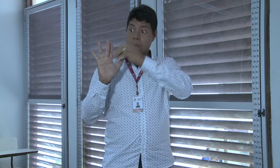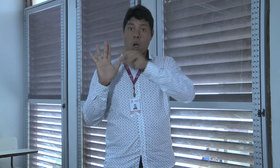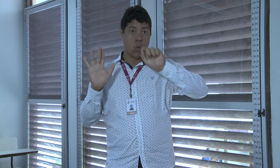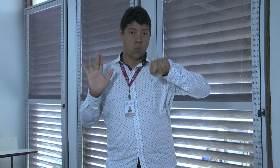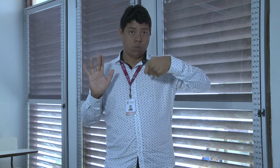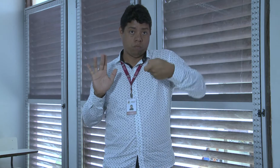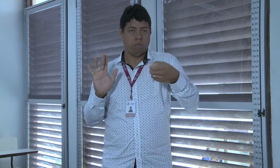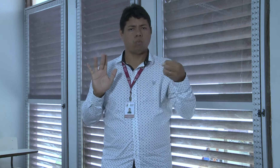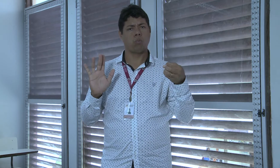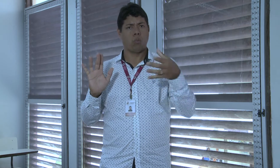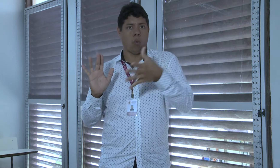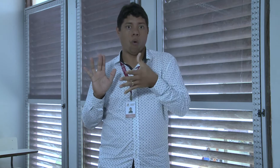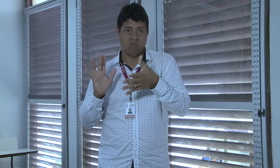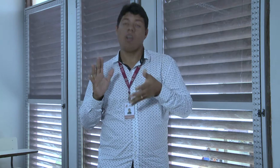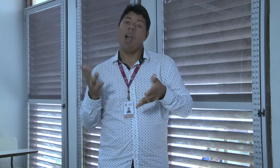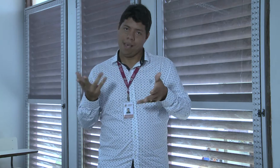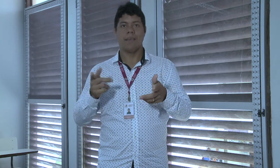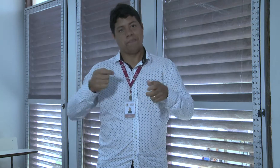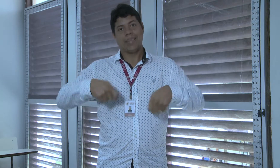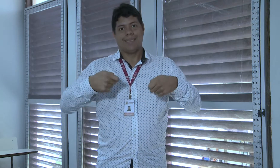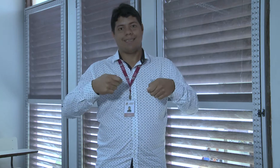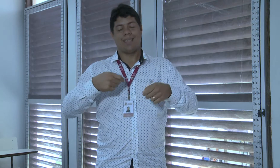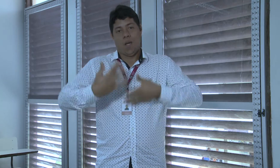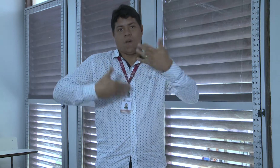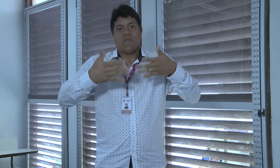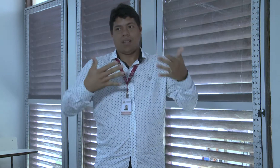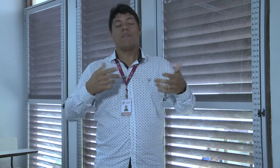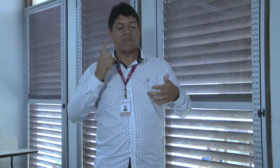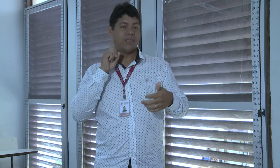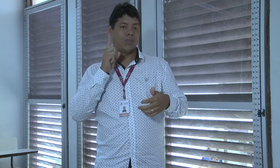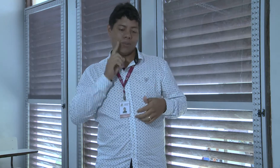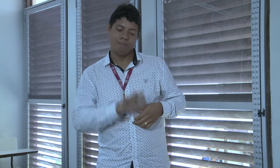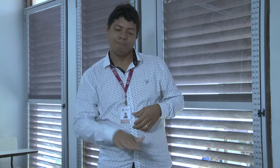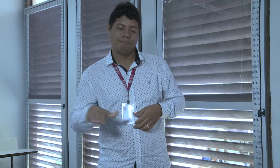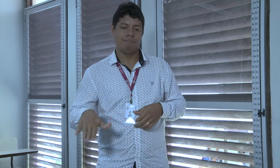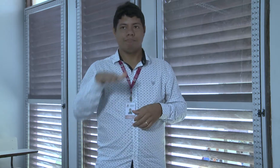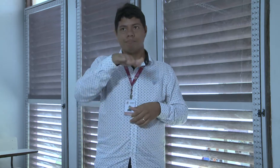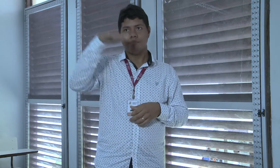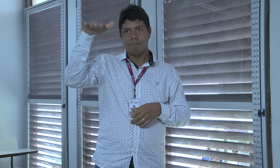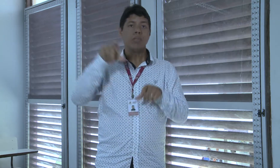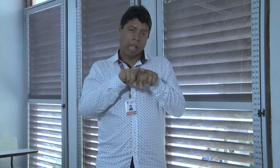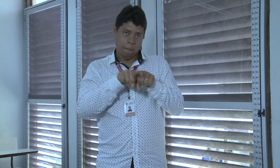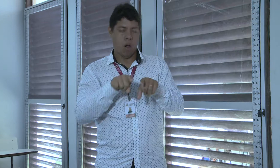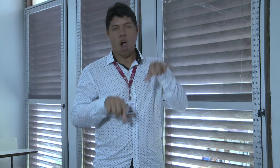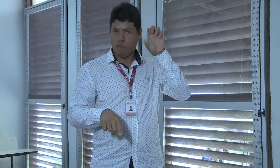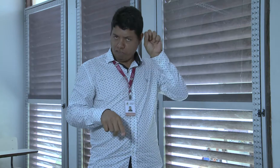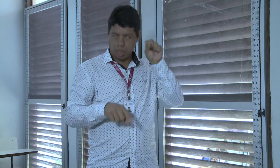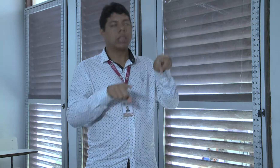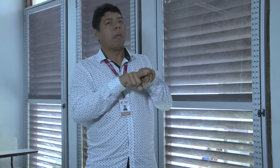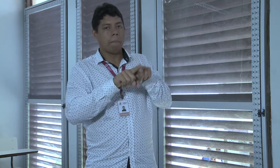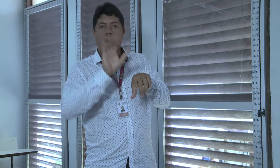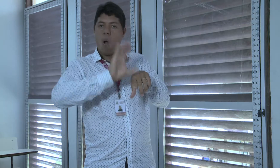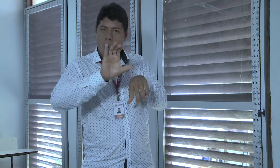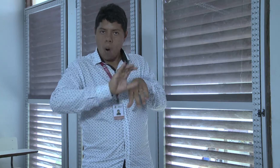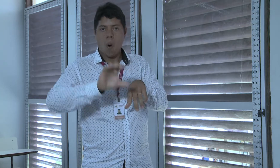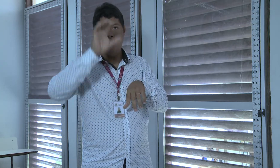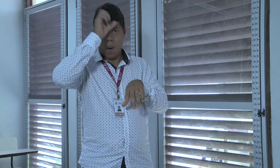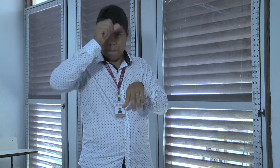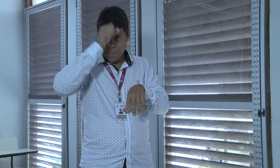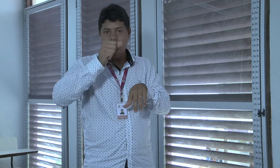dar importância ao estudo de libras desde criança os surdos quanto ouvintes assim há uma